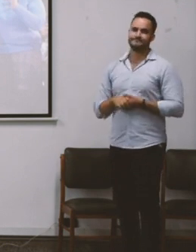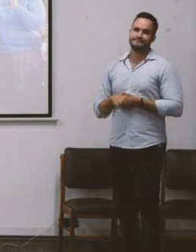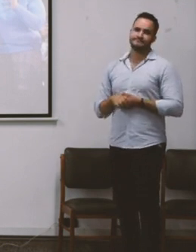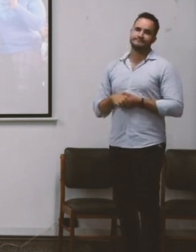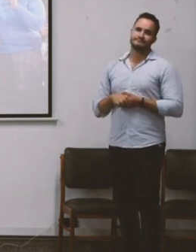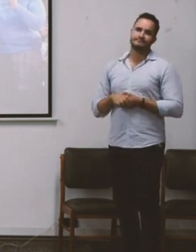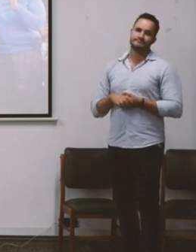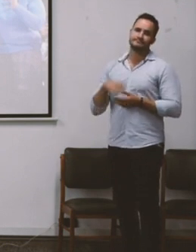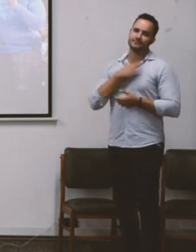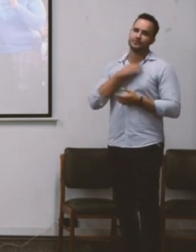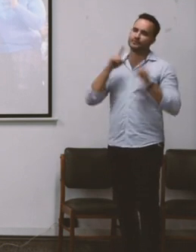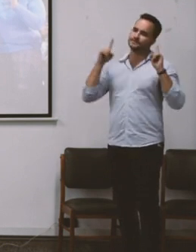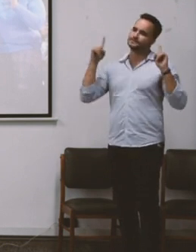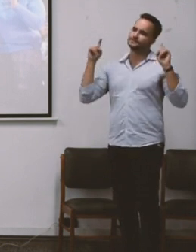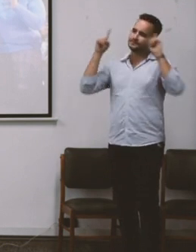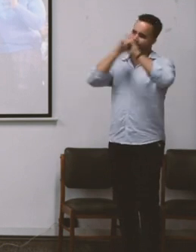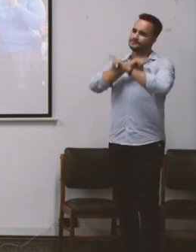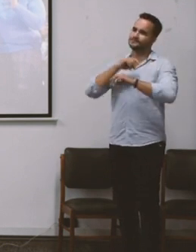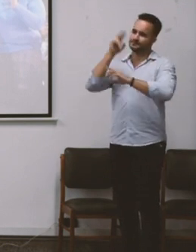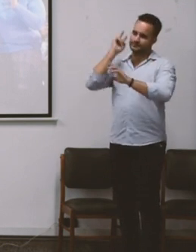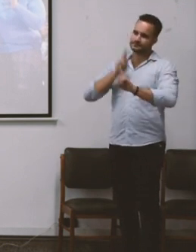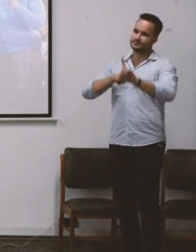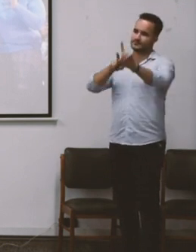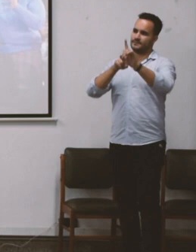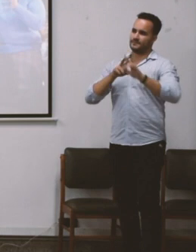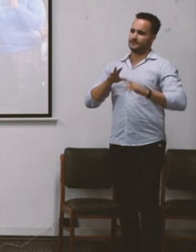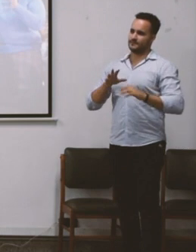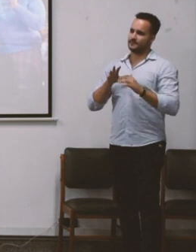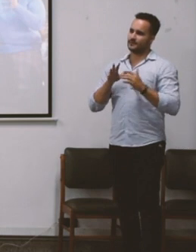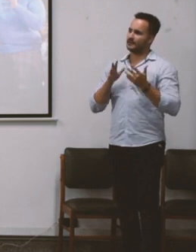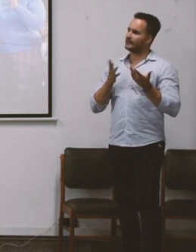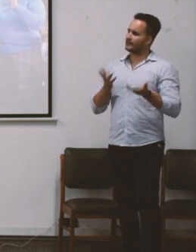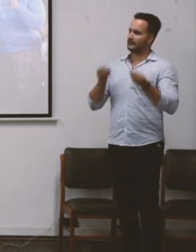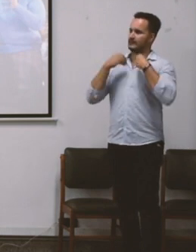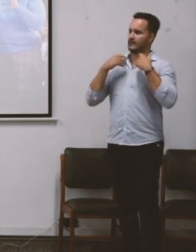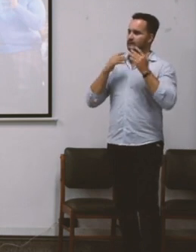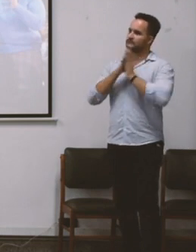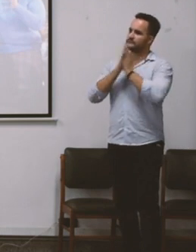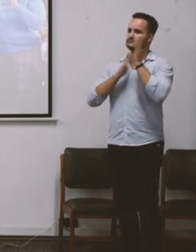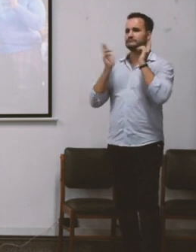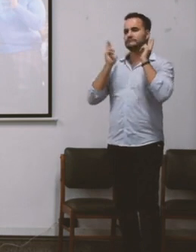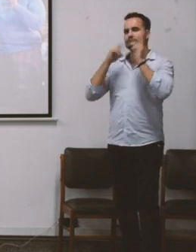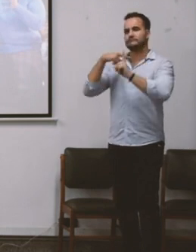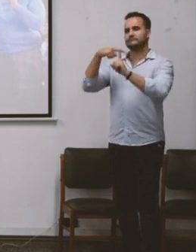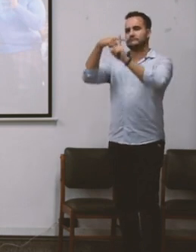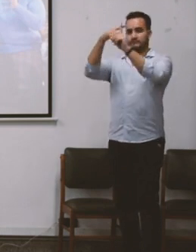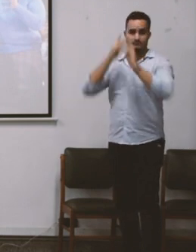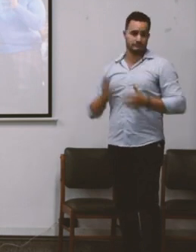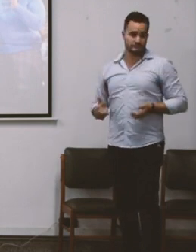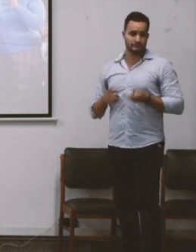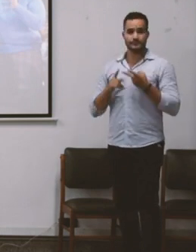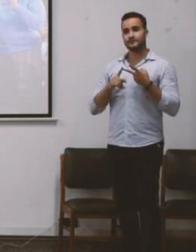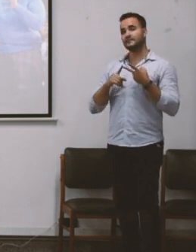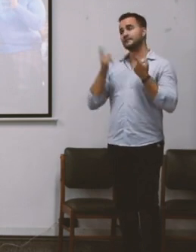Quisiera de todas maneras pensar que esto es una visión esperanzadora, otra que creo que nos implicará